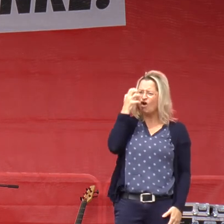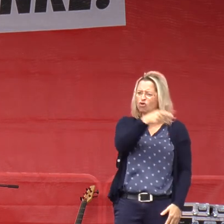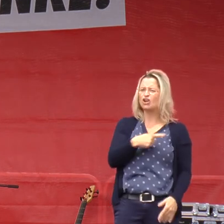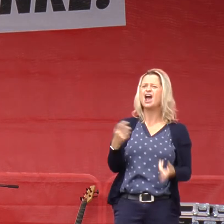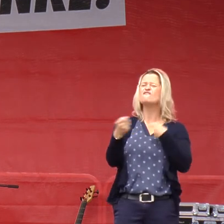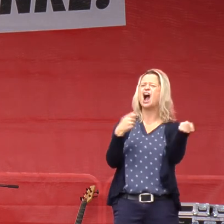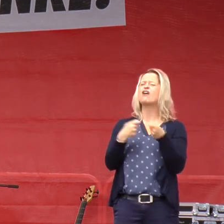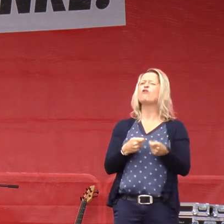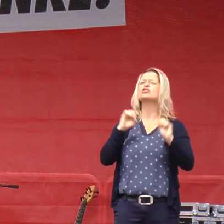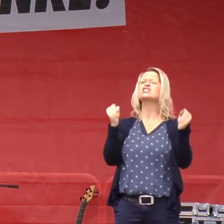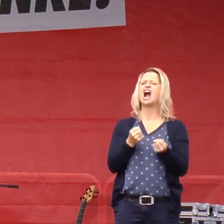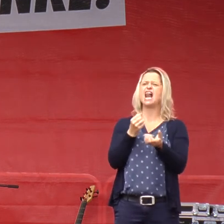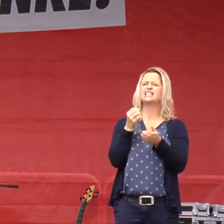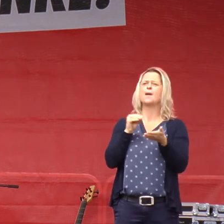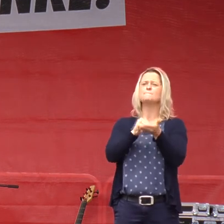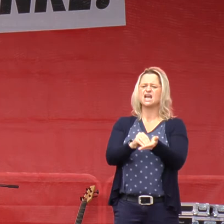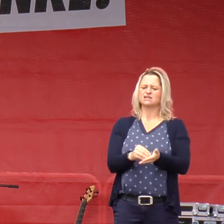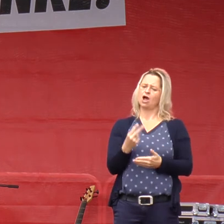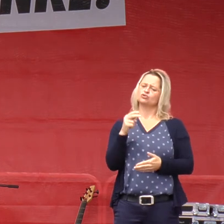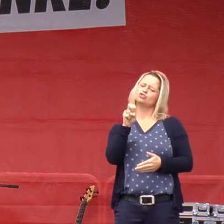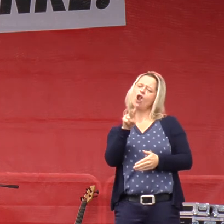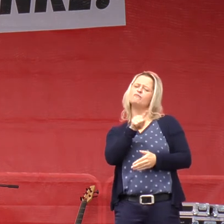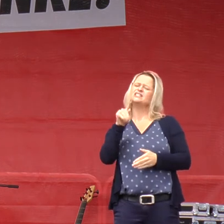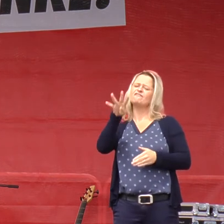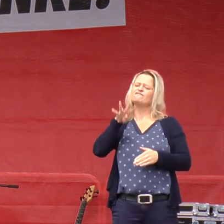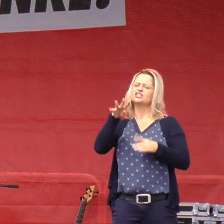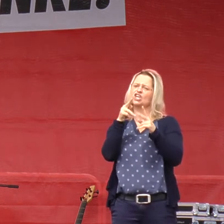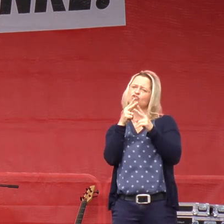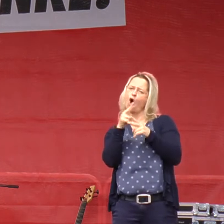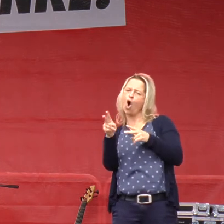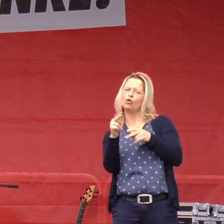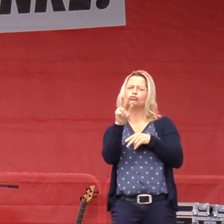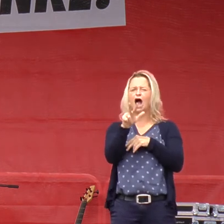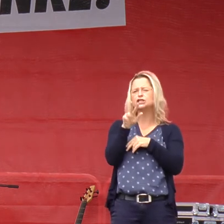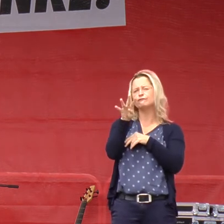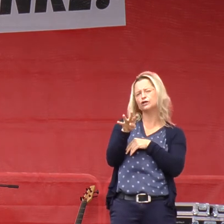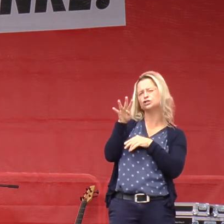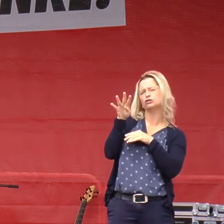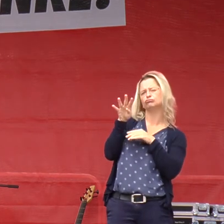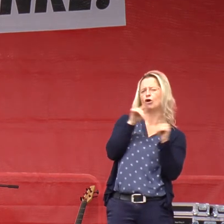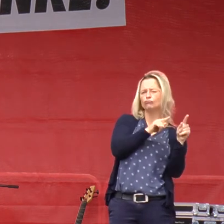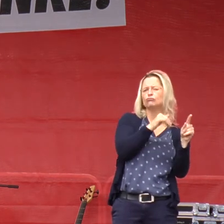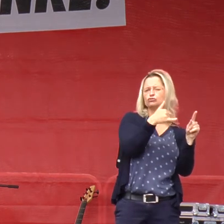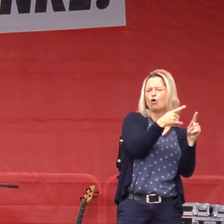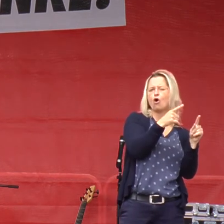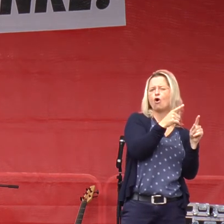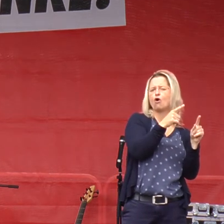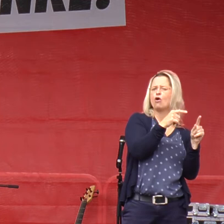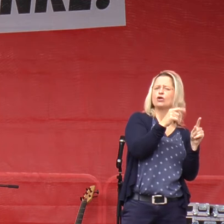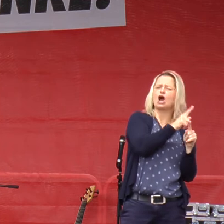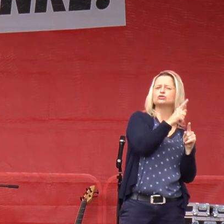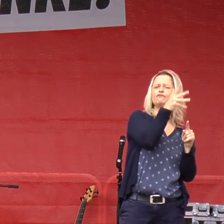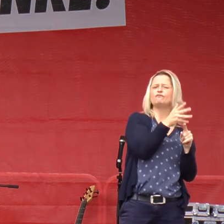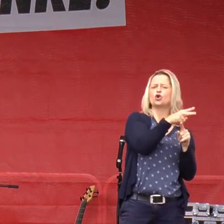bei Kaltmieten von 12 bis 14 Euro bei 13, 14, 15, 1600 Euro netto überhaupt noch eine Wohnung